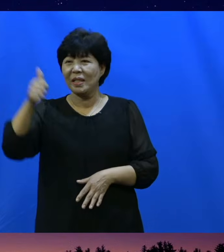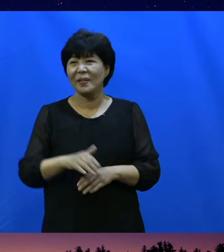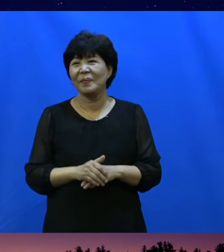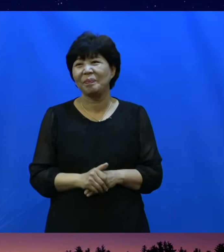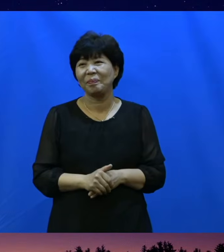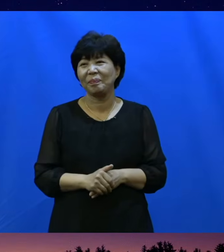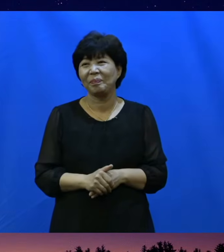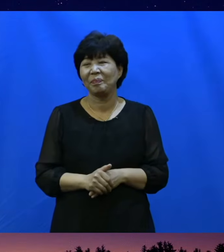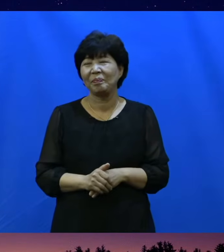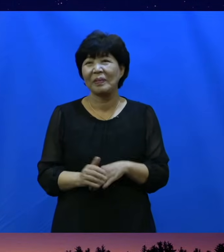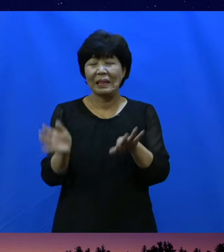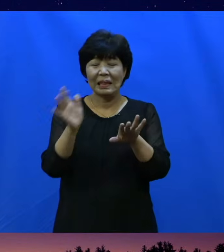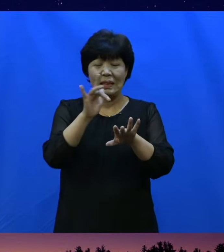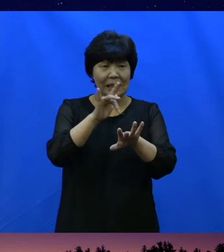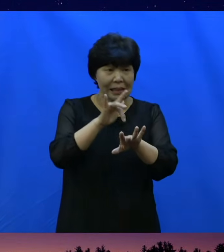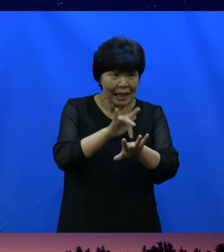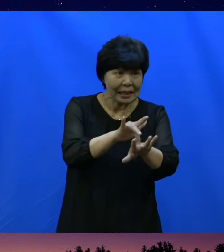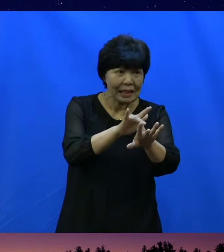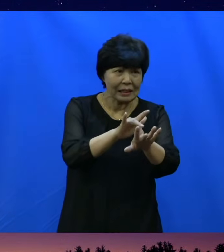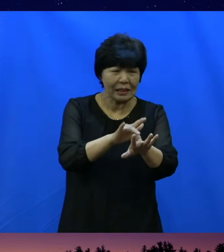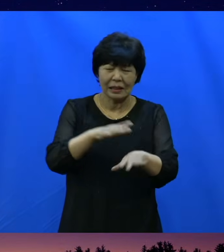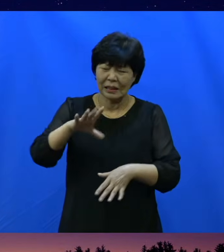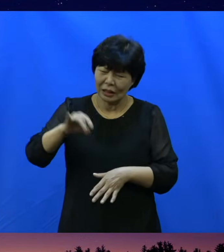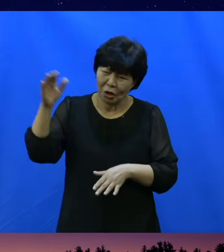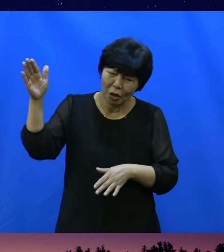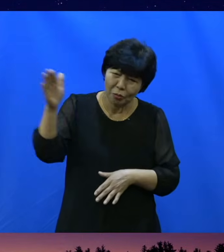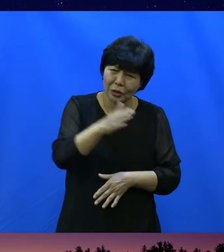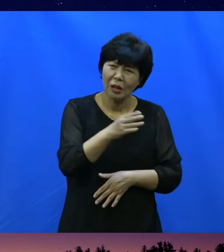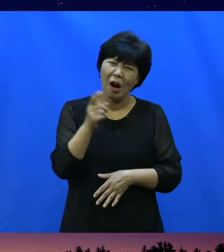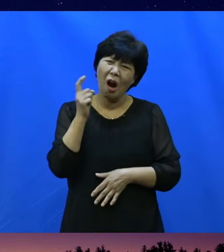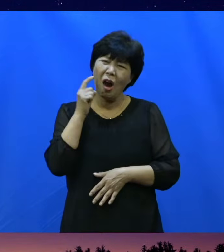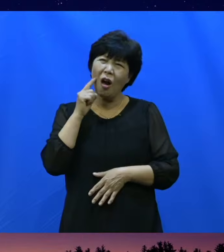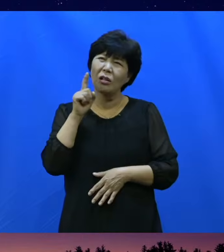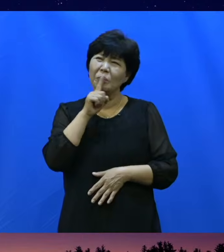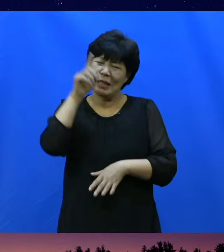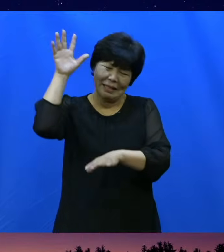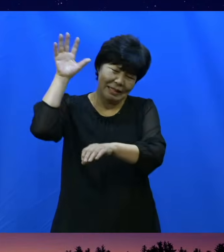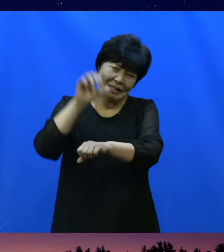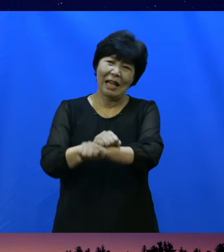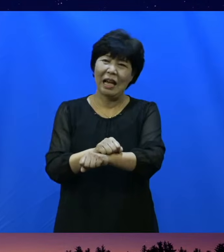자예요. 죽이는 영이에요. 그리고 거짓말쟁이에요.